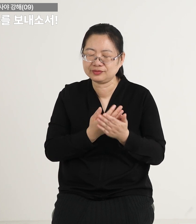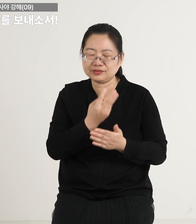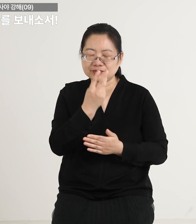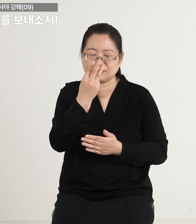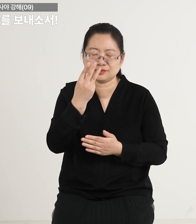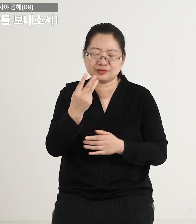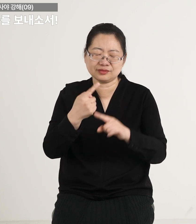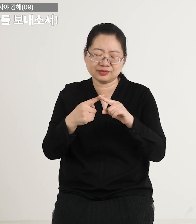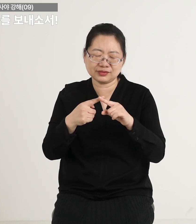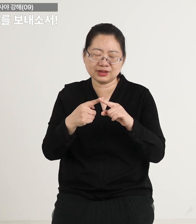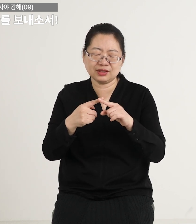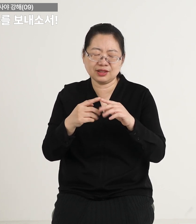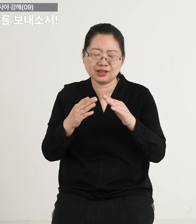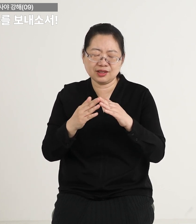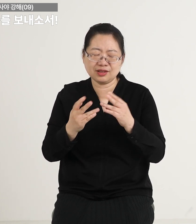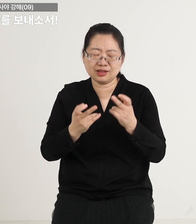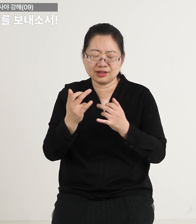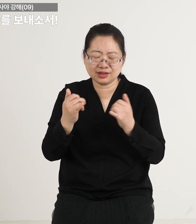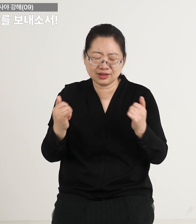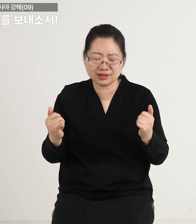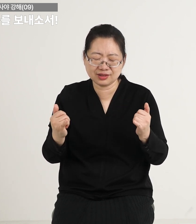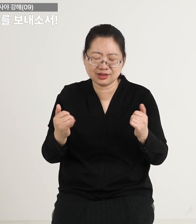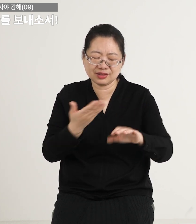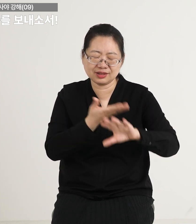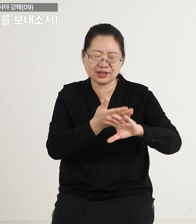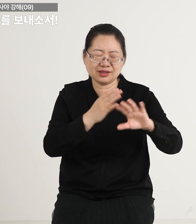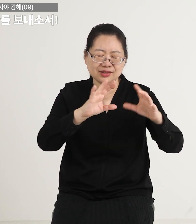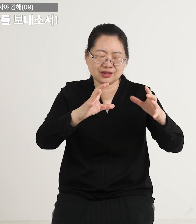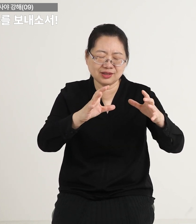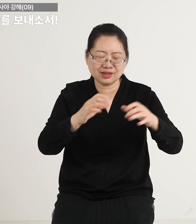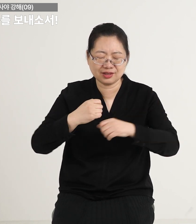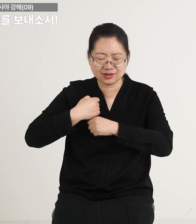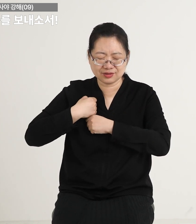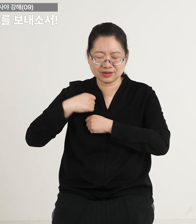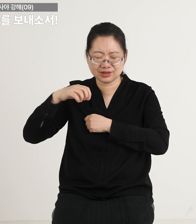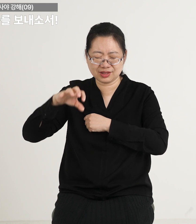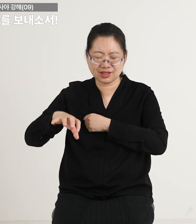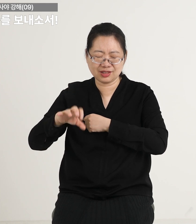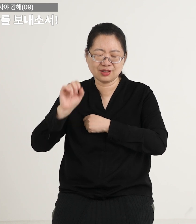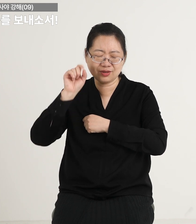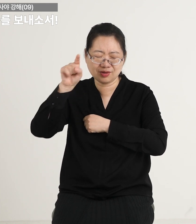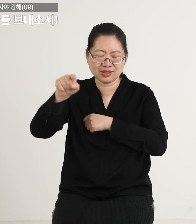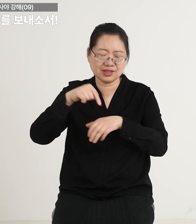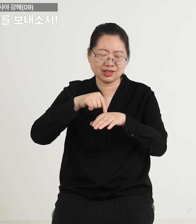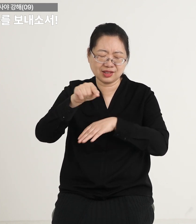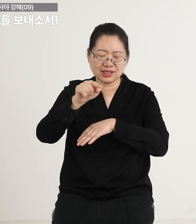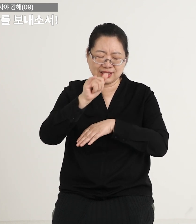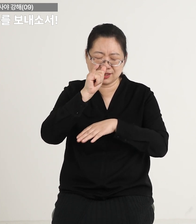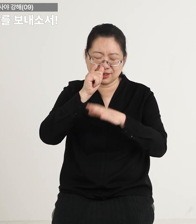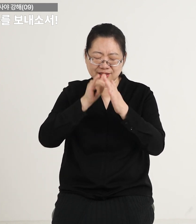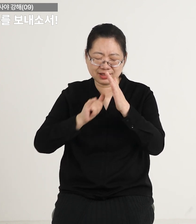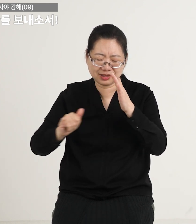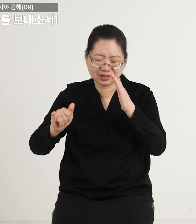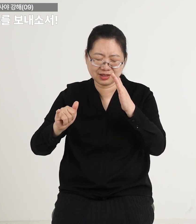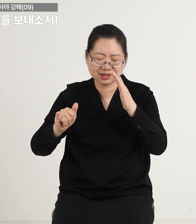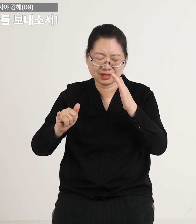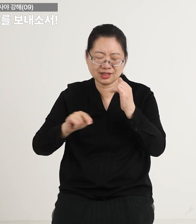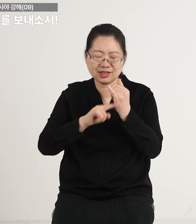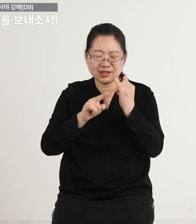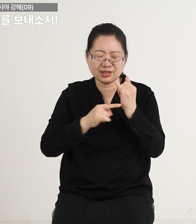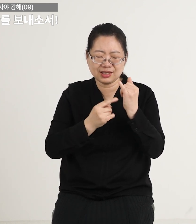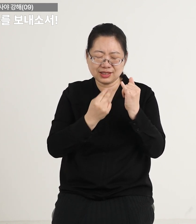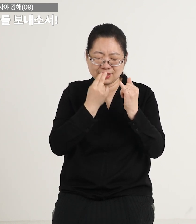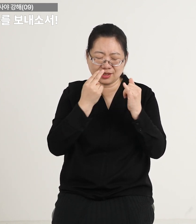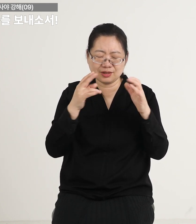3일의 형제자매들, 해외, 국내, 멀리 출타해 있는 가족들,